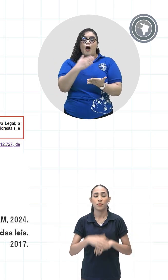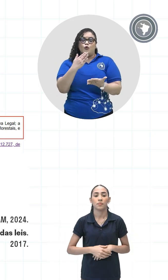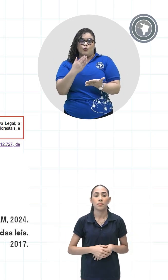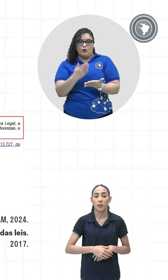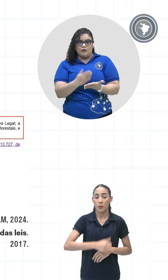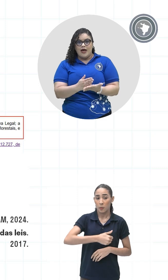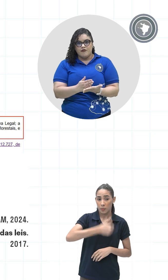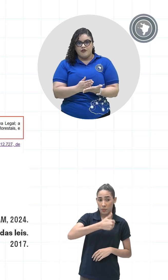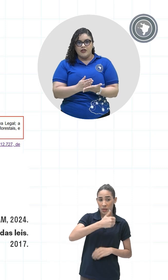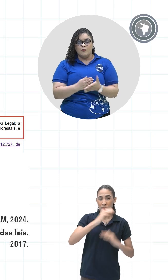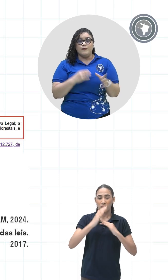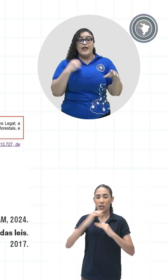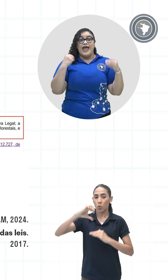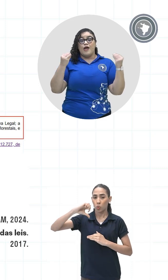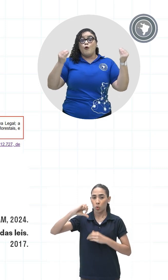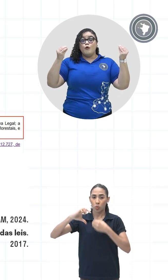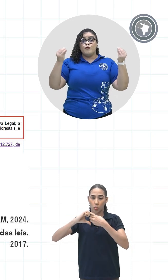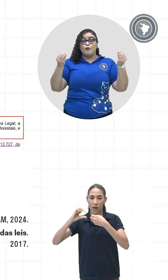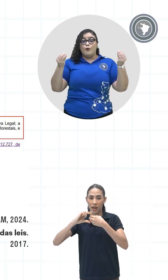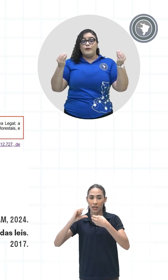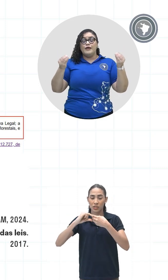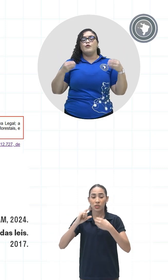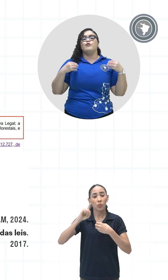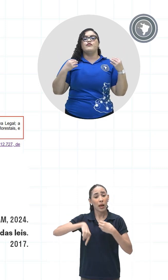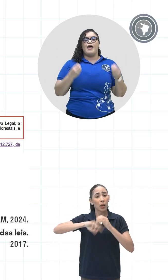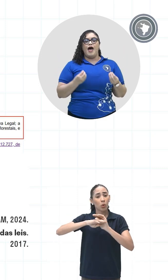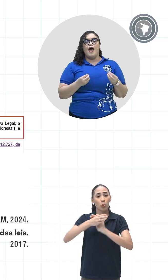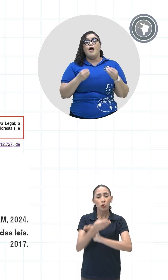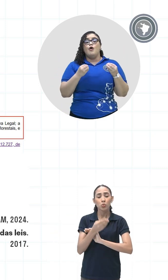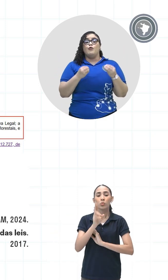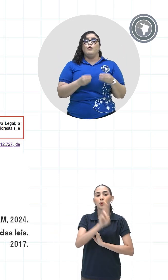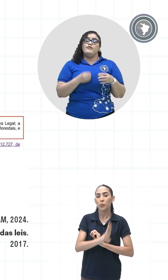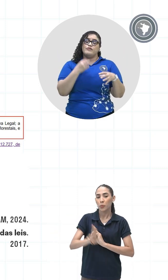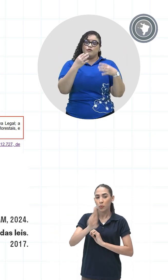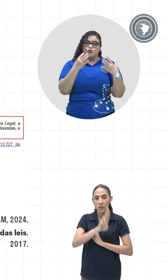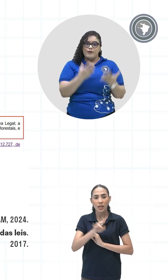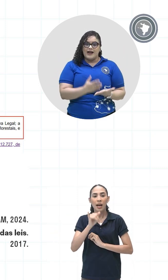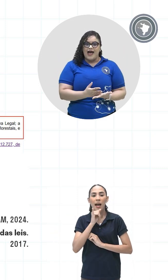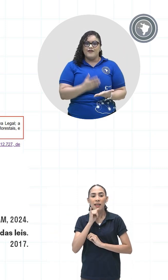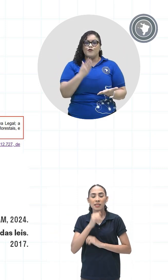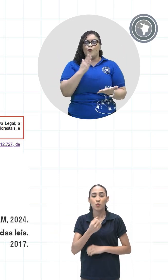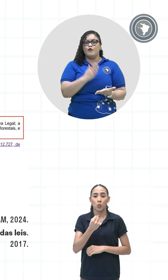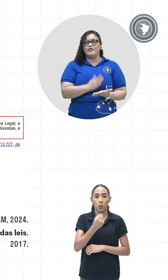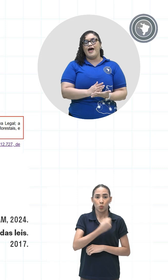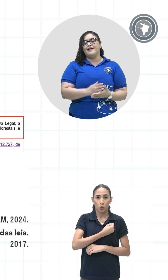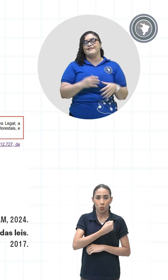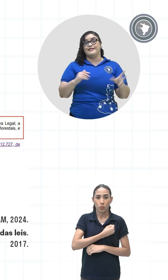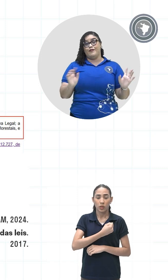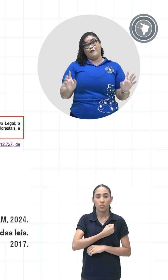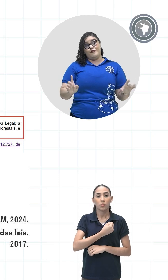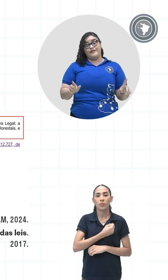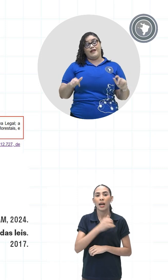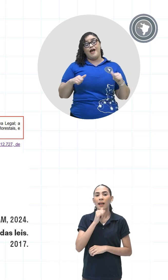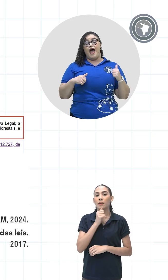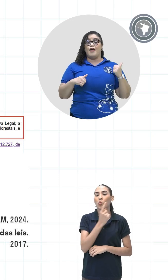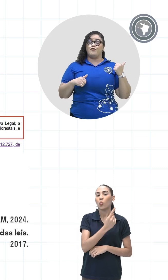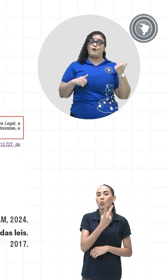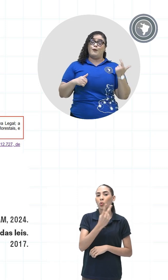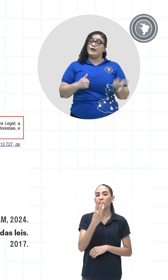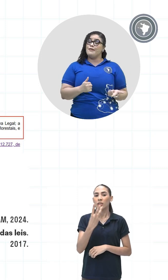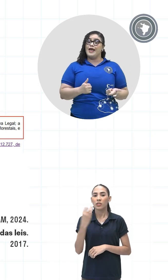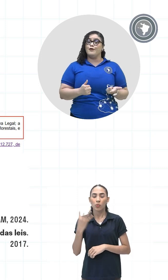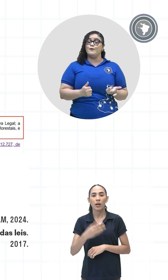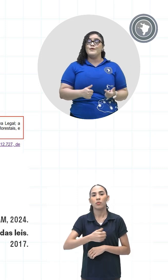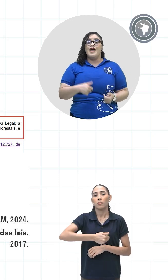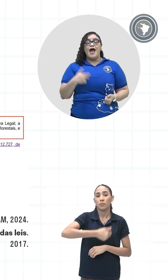1º ao 9º artigo, é costume usar os numerais ordinais. Então, eu vou dizer